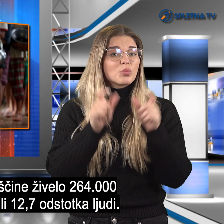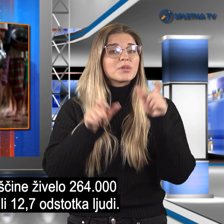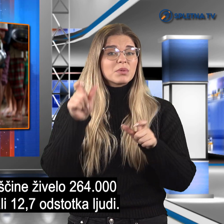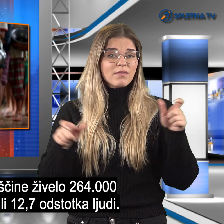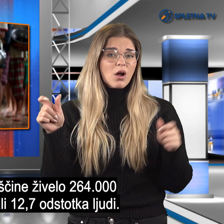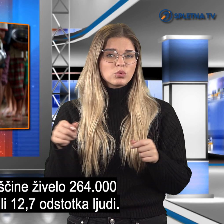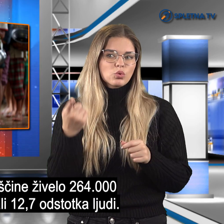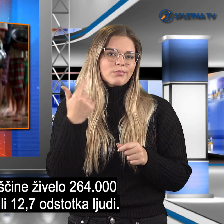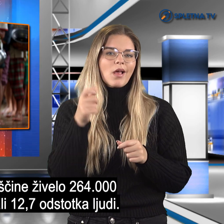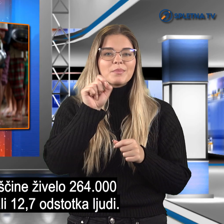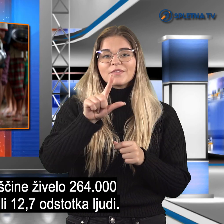tisoč prebivalcev ali